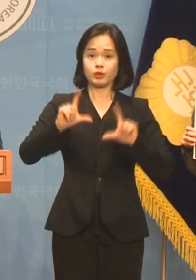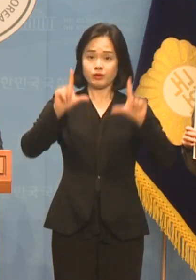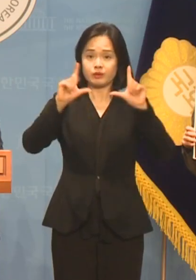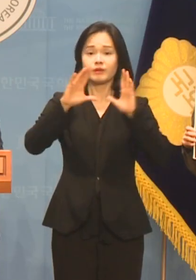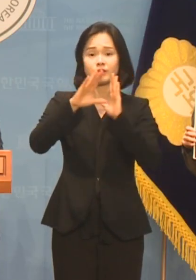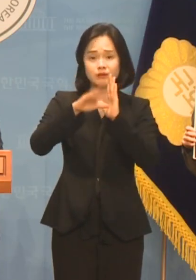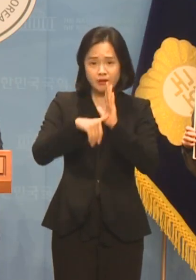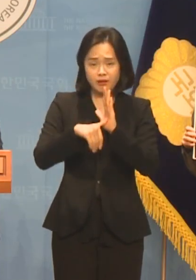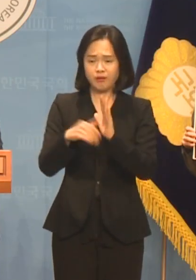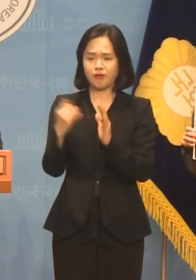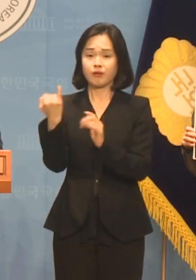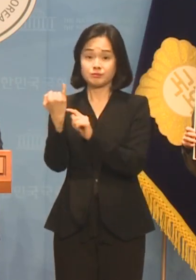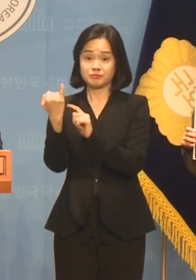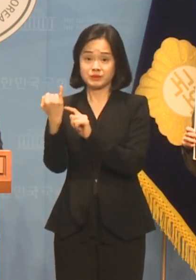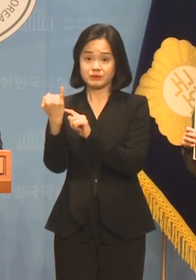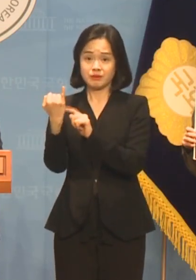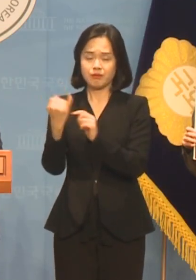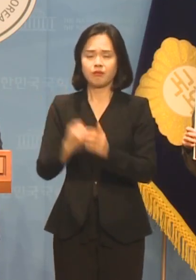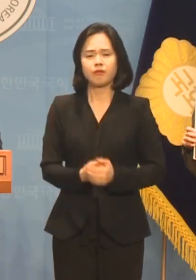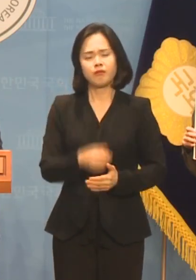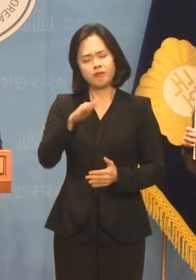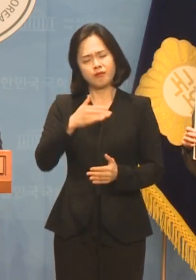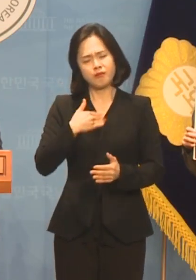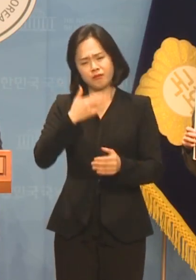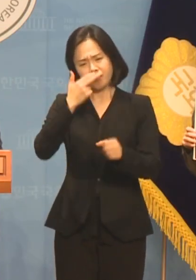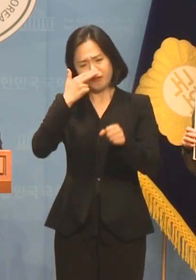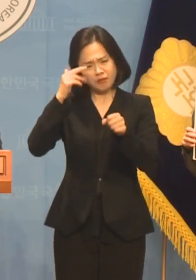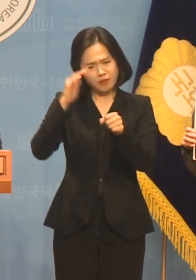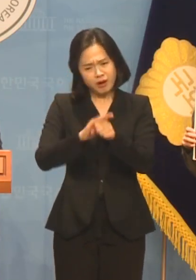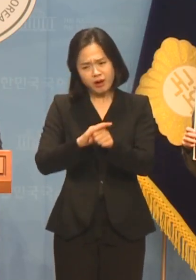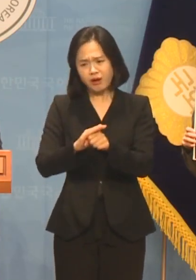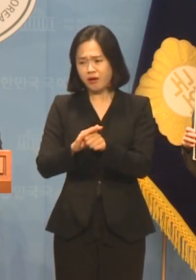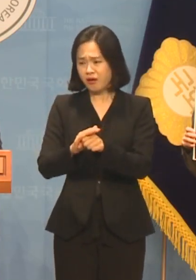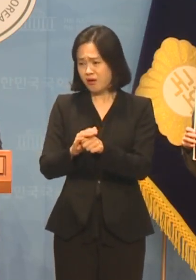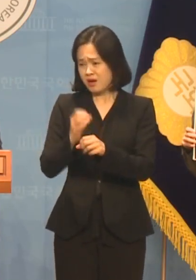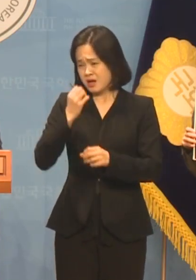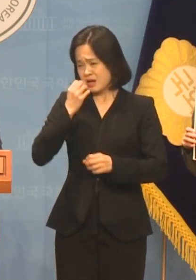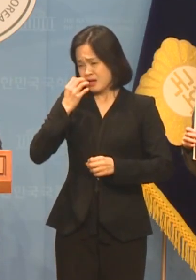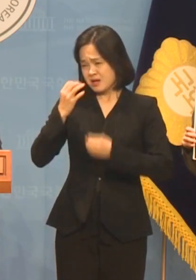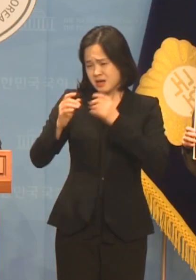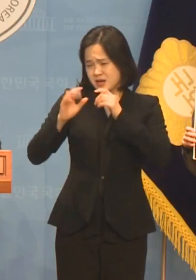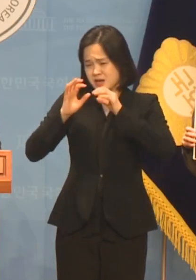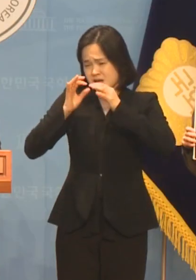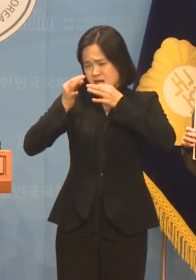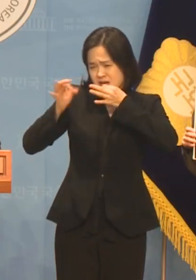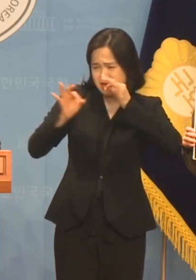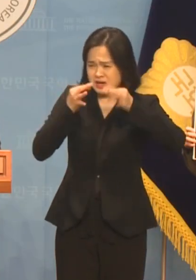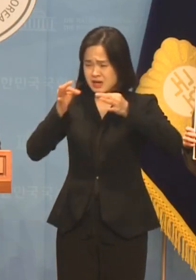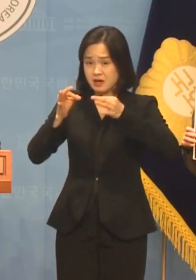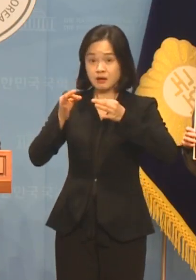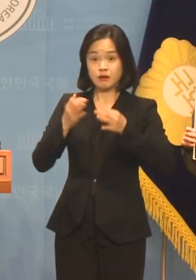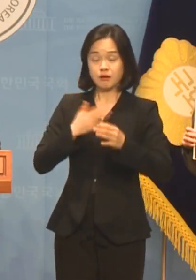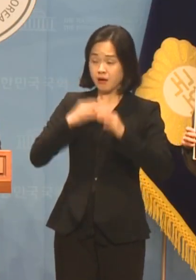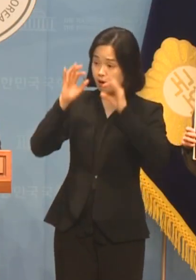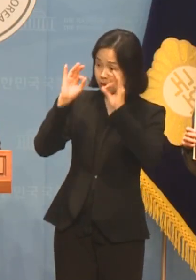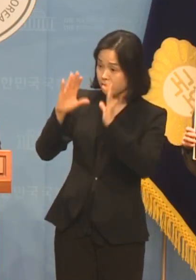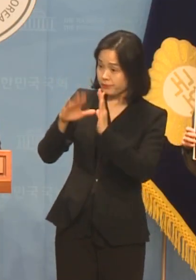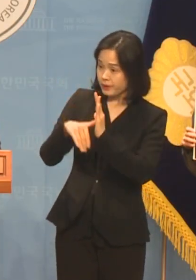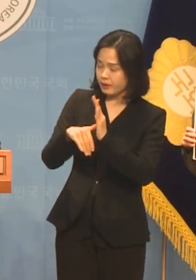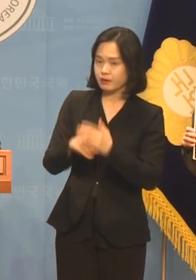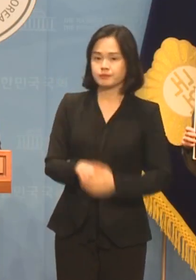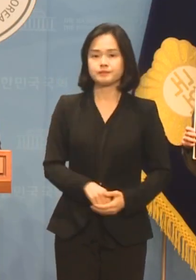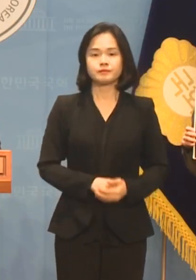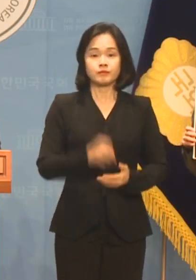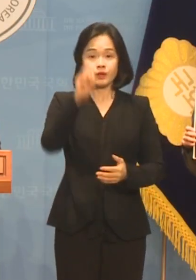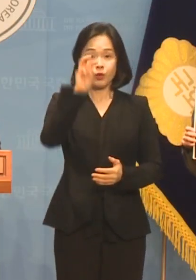제가 법사위원으로 있을 때의 일입니다. 김신혜 씨의 절규를 듣고 광주지법 국정감사에서 김신혜